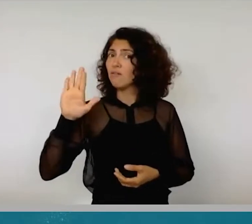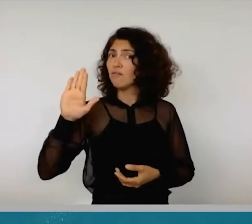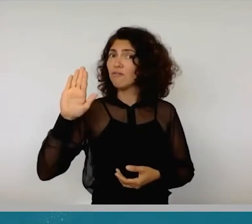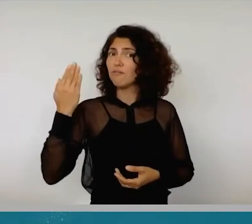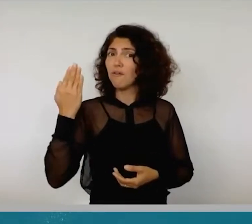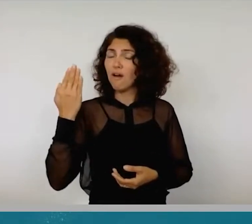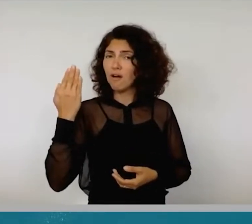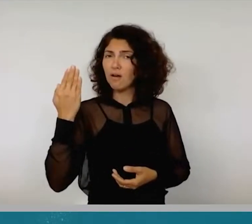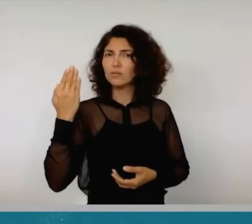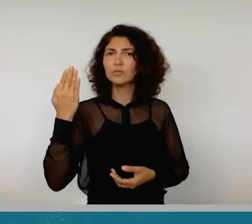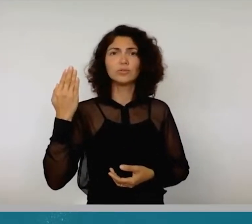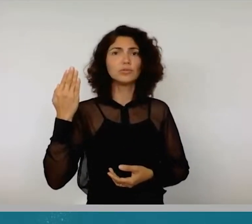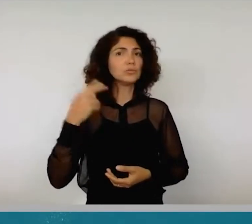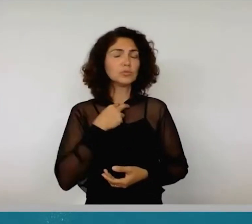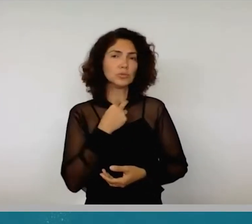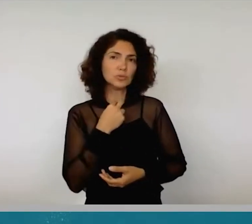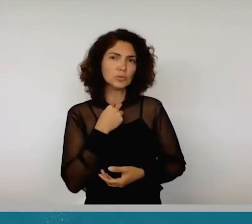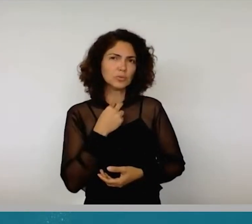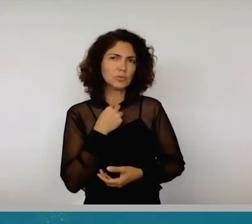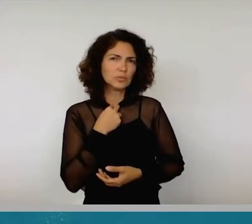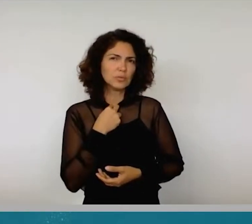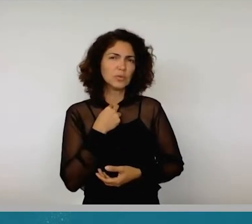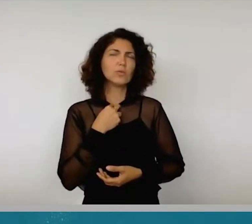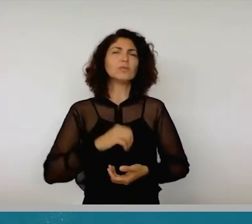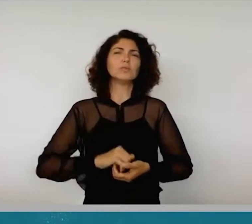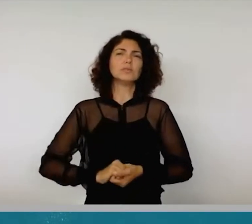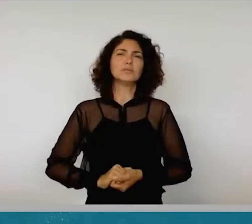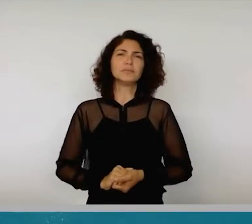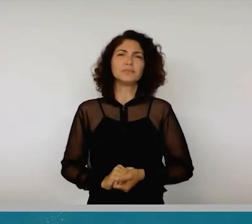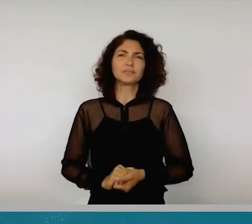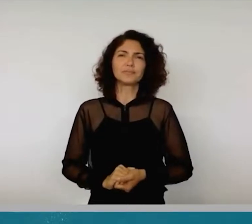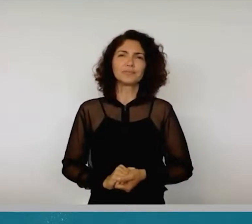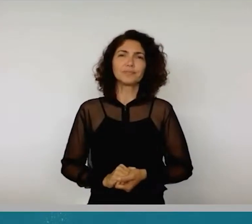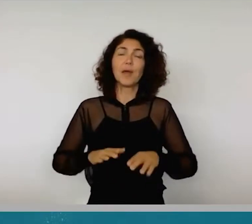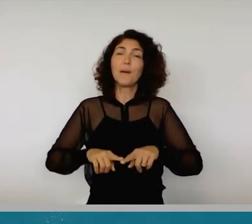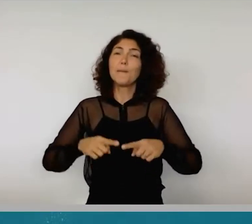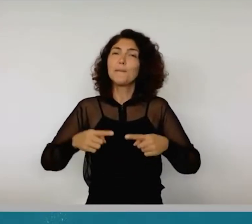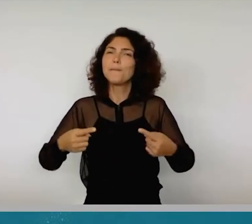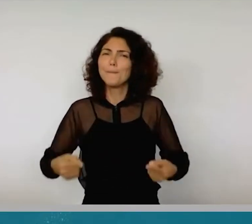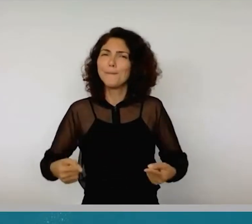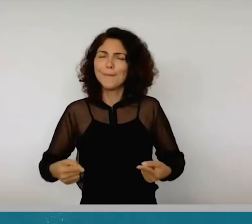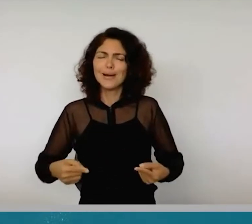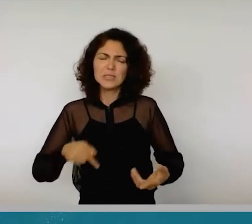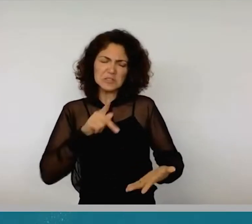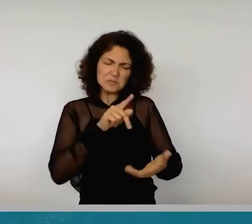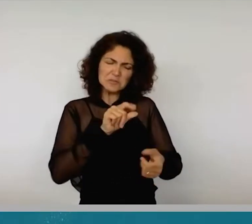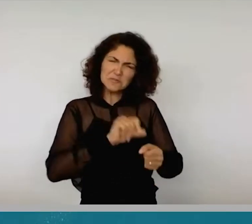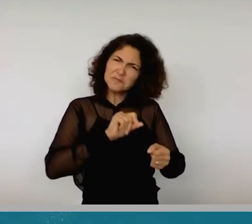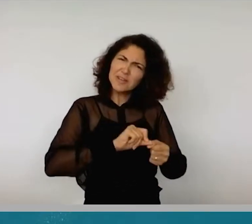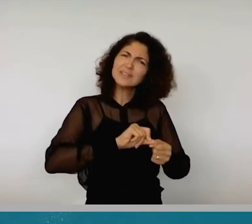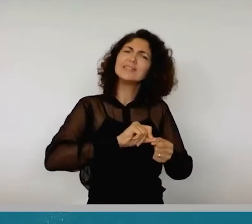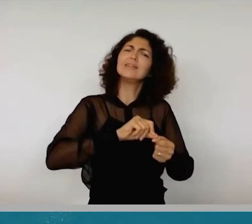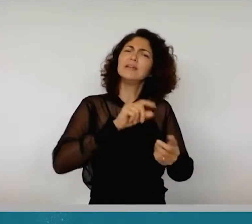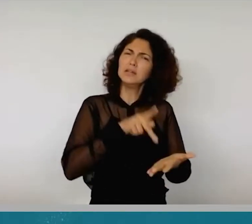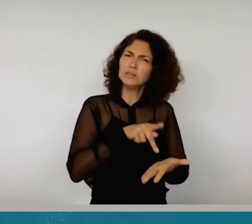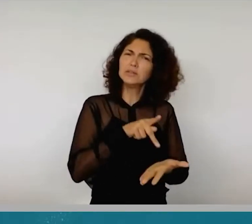antigos, não jurarás falso, mas cumprirás rigorosamente para com o Senhor os